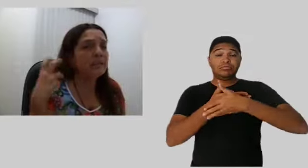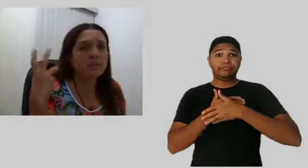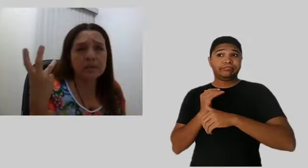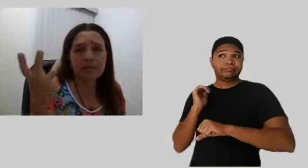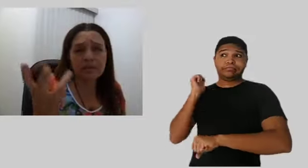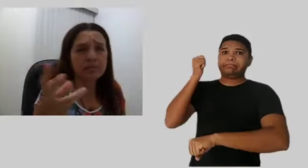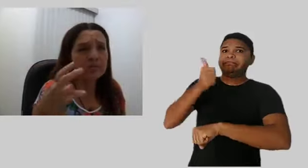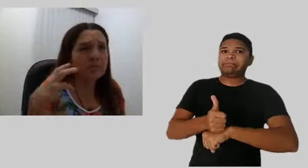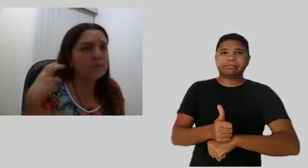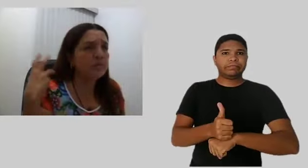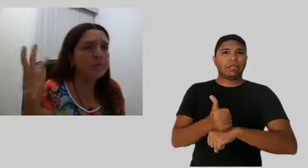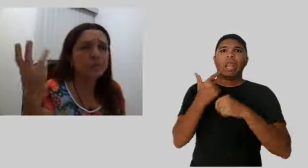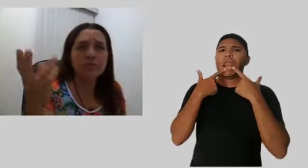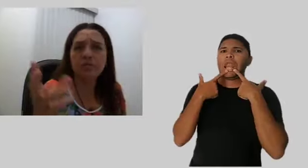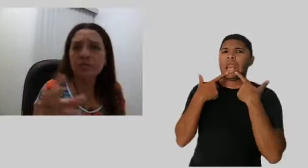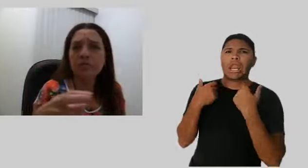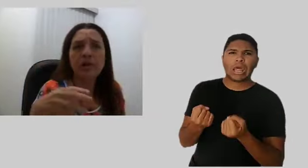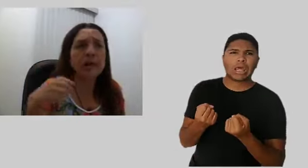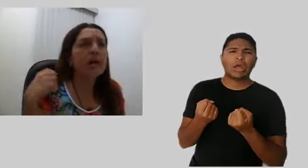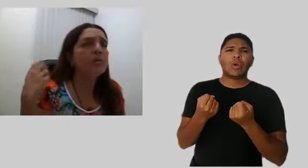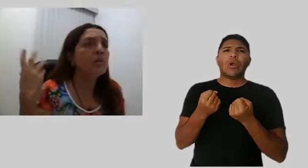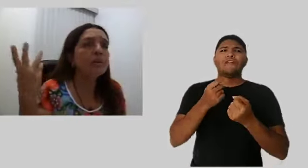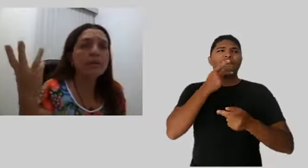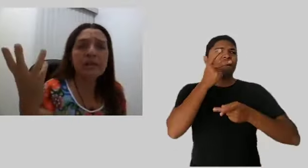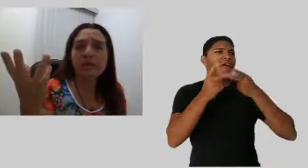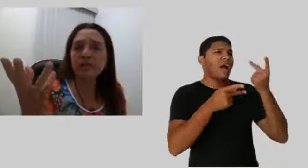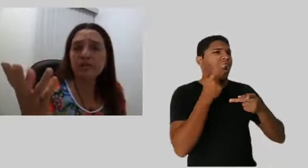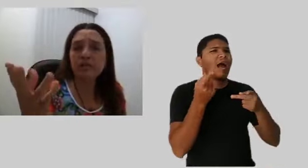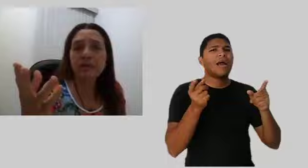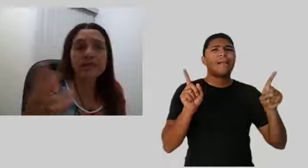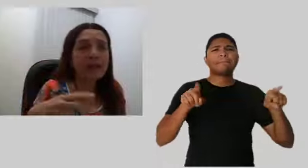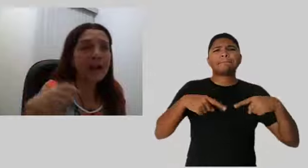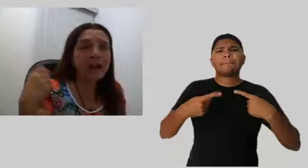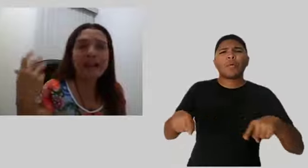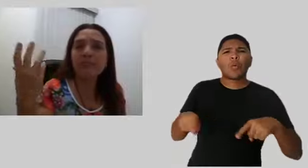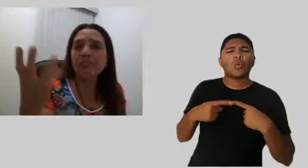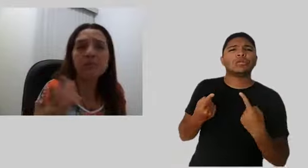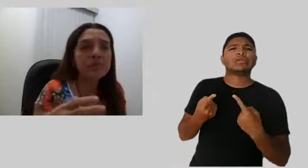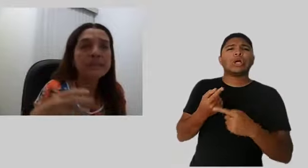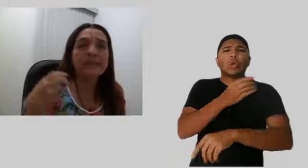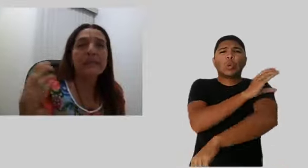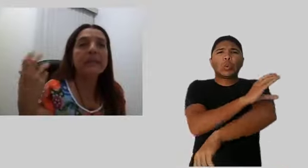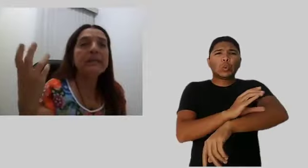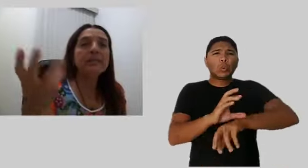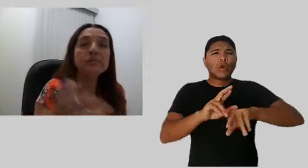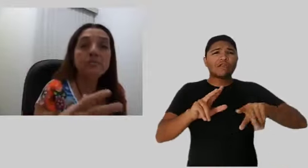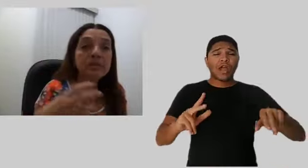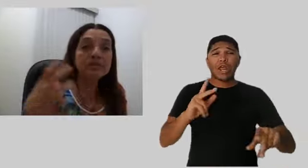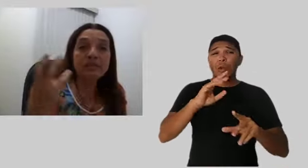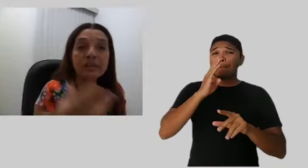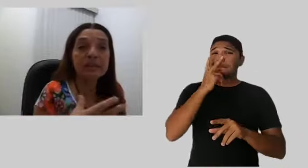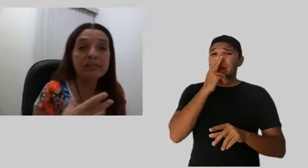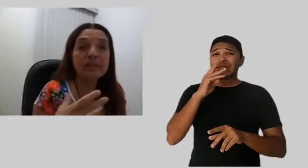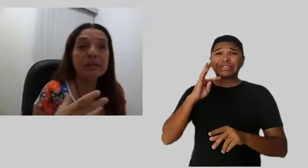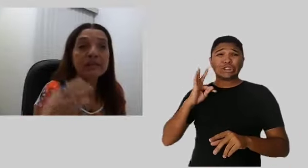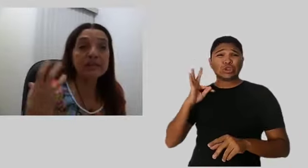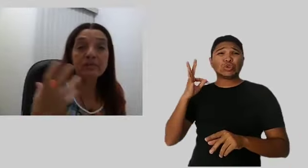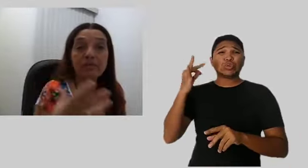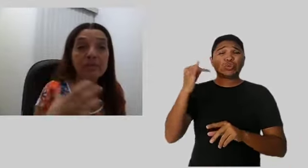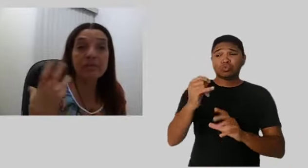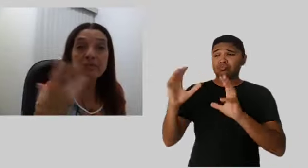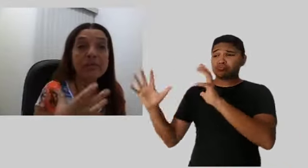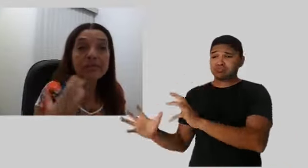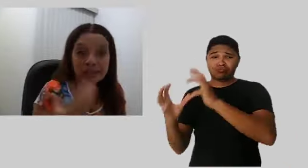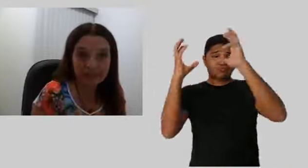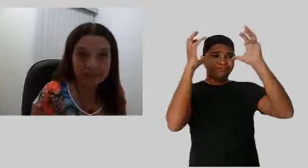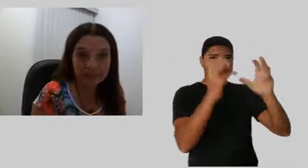ela já vai entrar em contato com o mundo linguístico, cultural, fala, música, tudo isso vai chegar para a criança